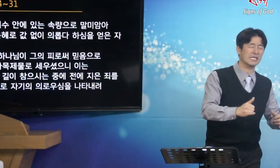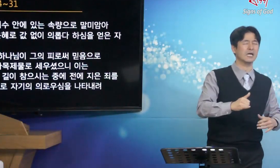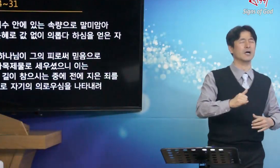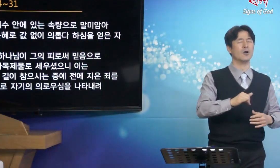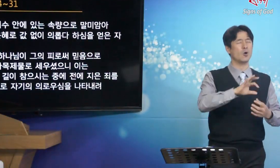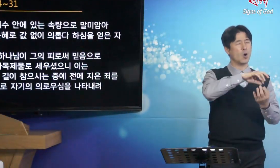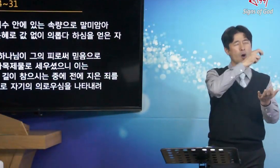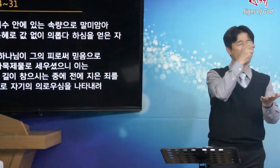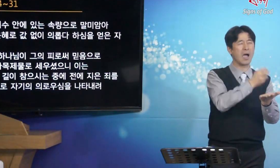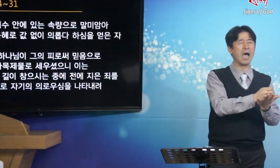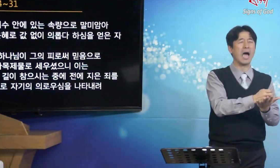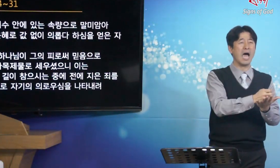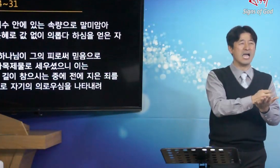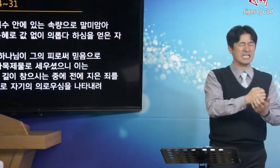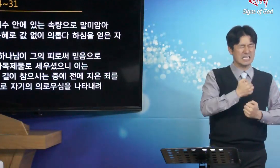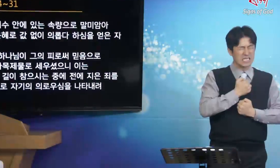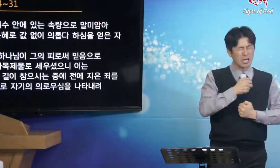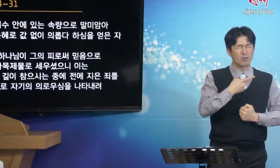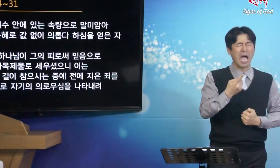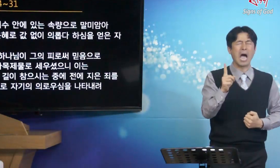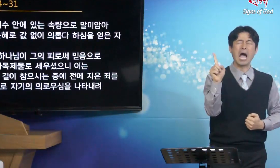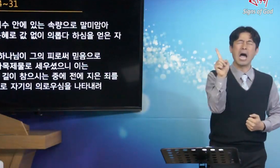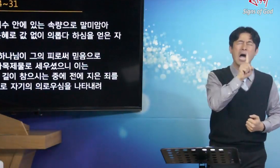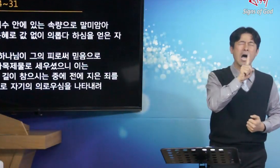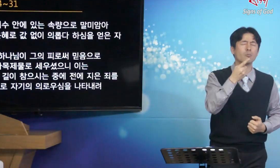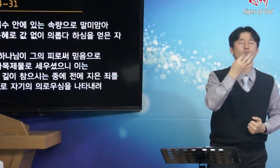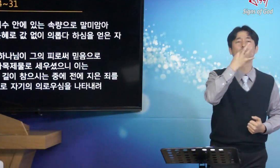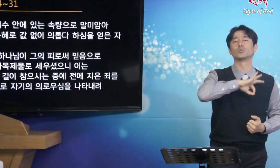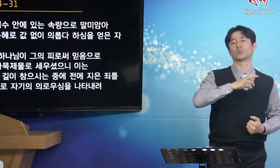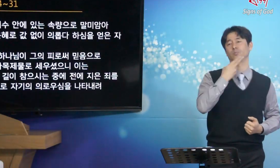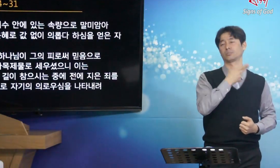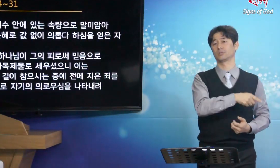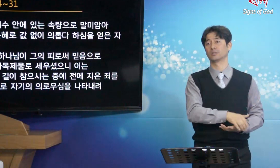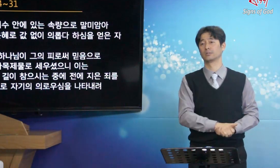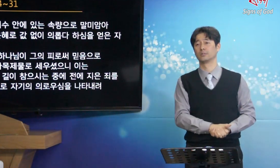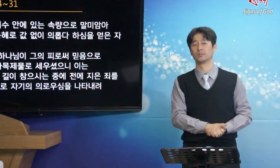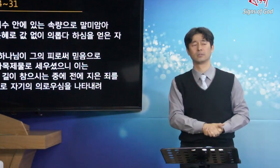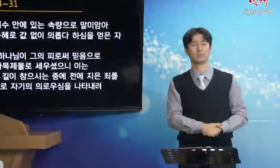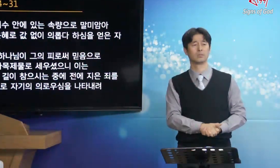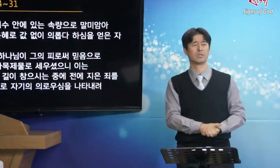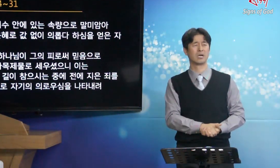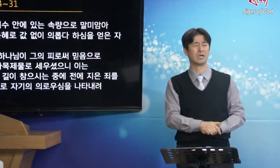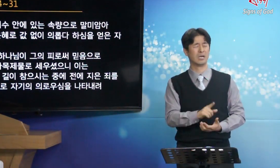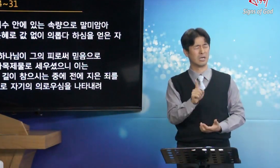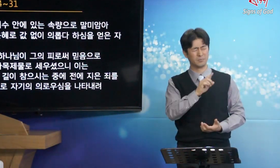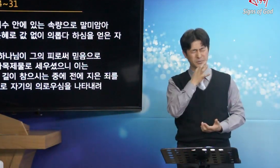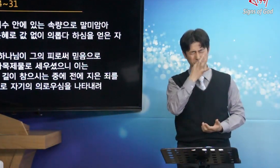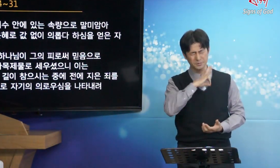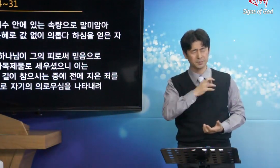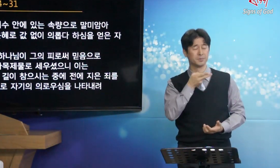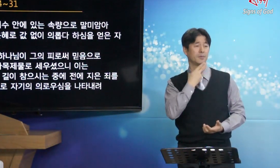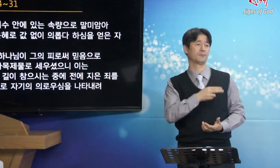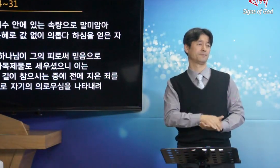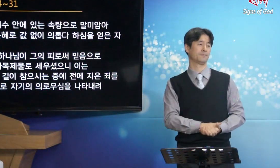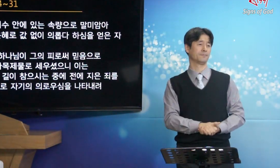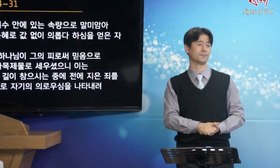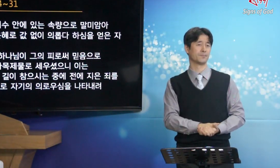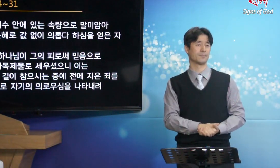그렇기 때문에 유대인의 그 율법을 유대인들이 아무리 지켜도 그것은 소용없는 일이죠.